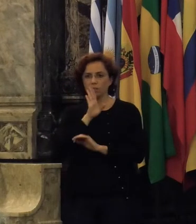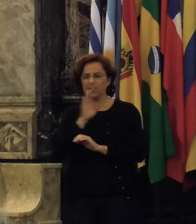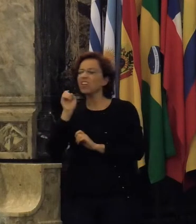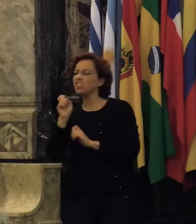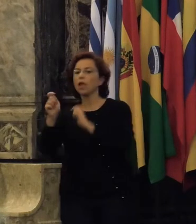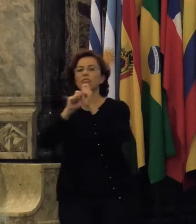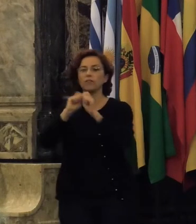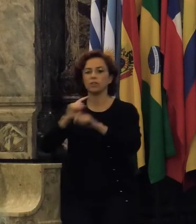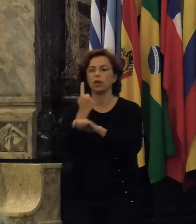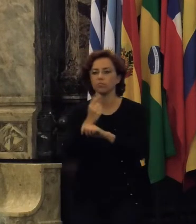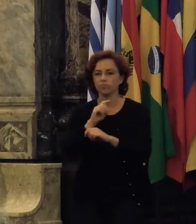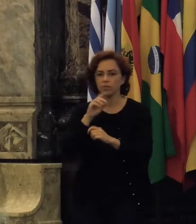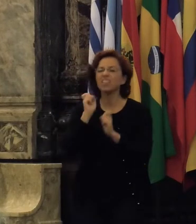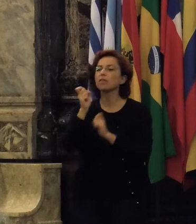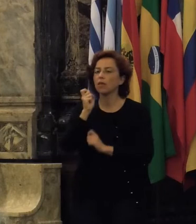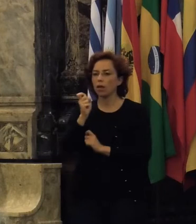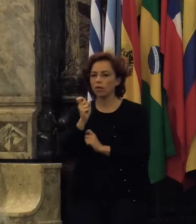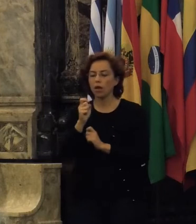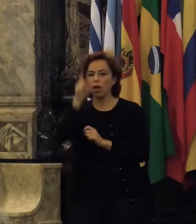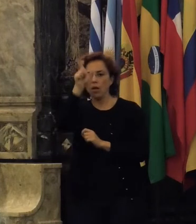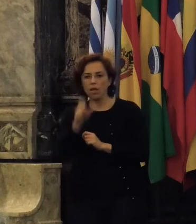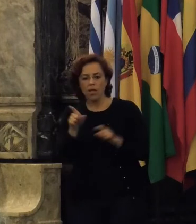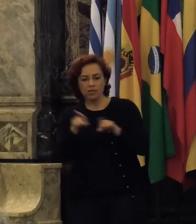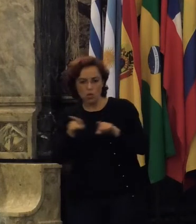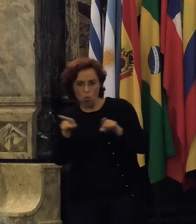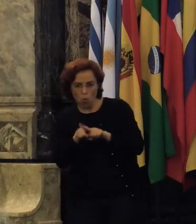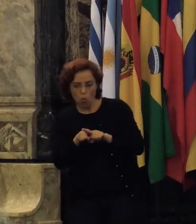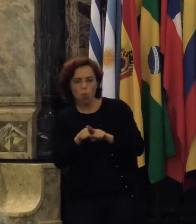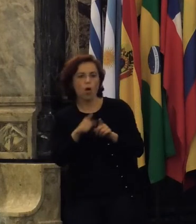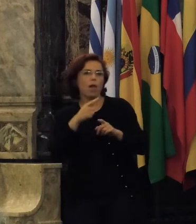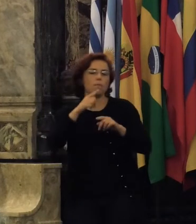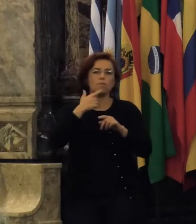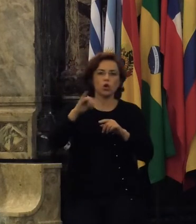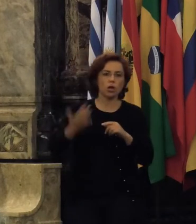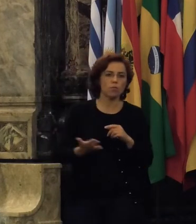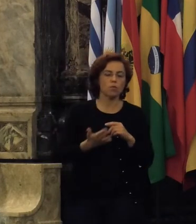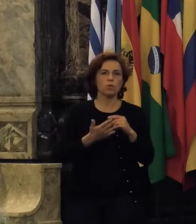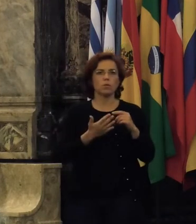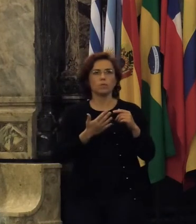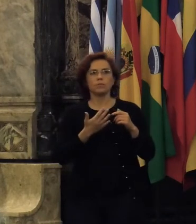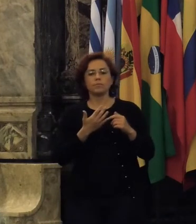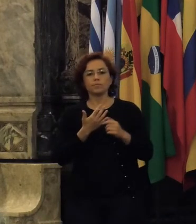entrevista? ¿Va a tener la misma orientación una intervención según haya sido